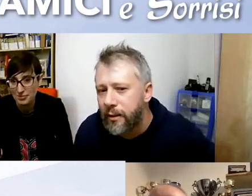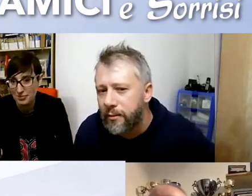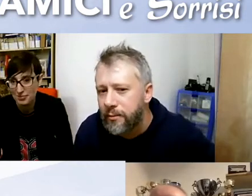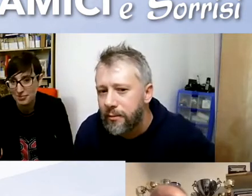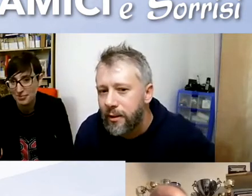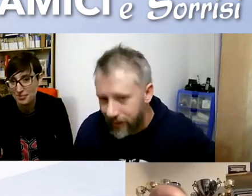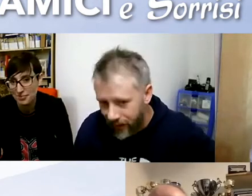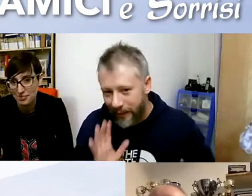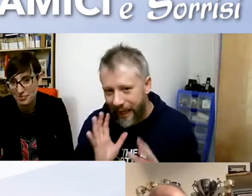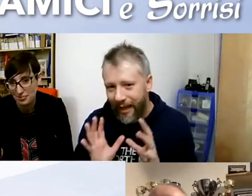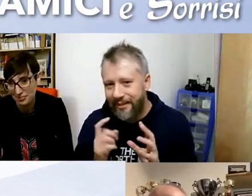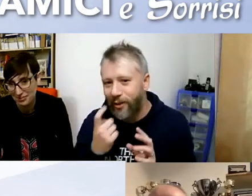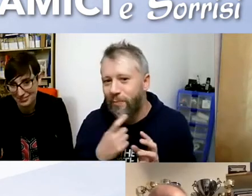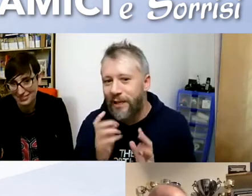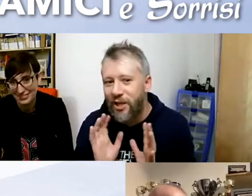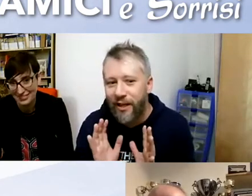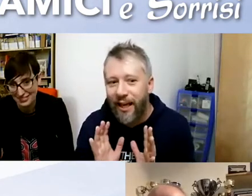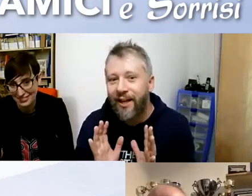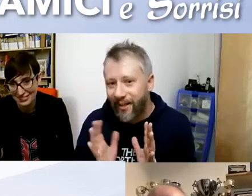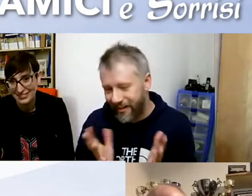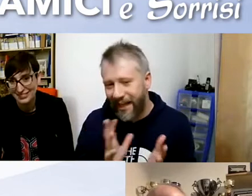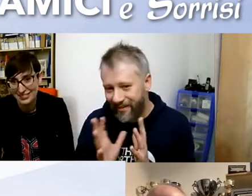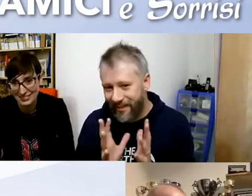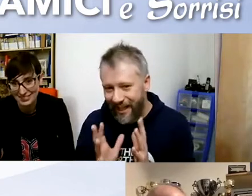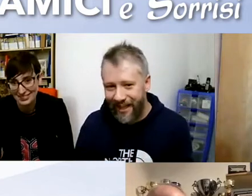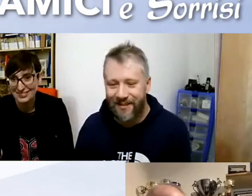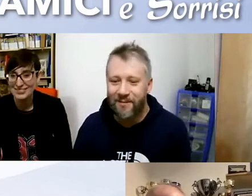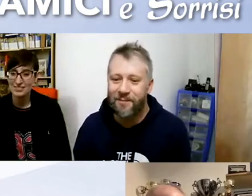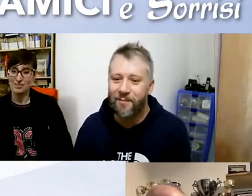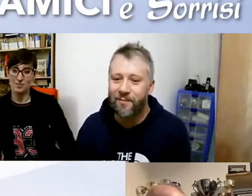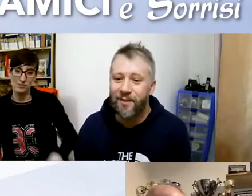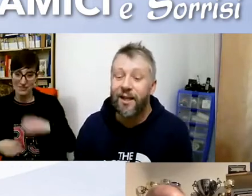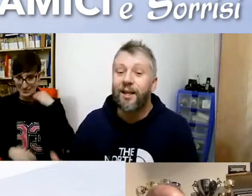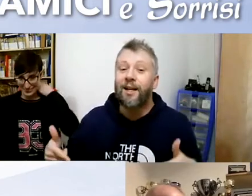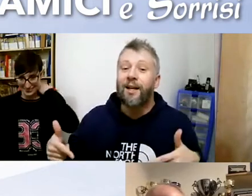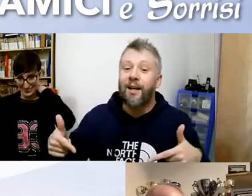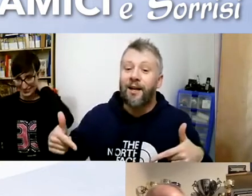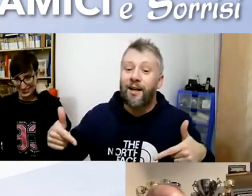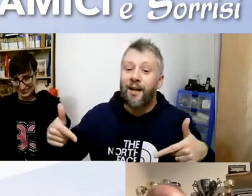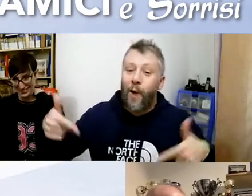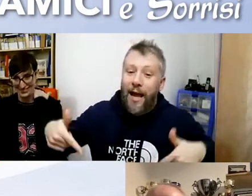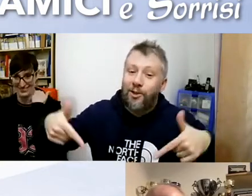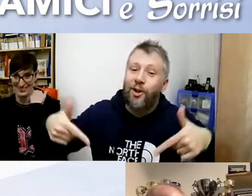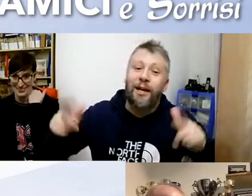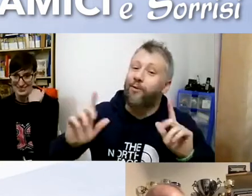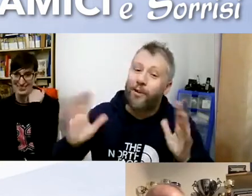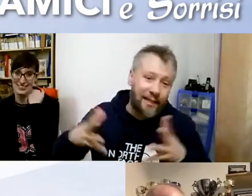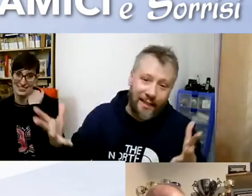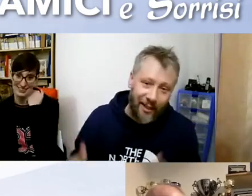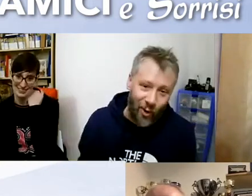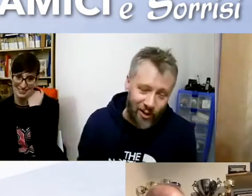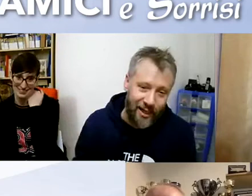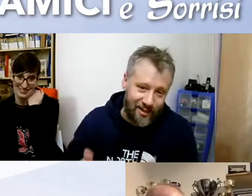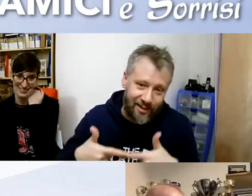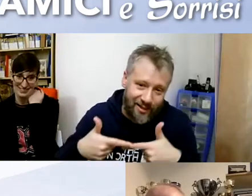dirmi? Perché sono specifiche. Si fa questo segno qui, che non so cosa significhi. Questo vuol dire